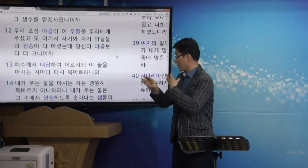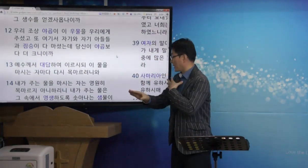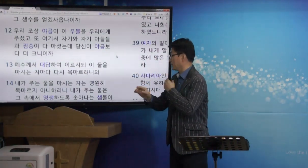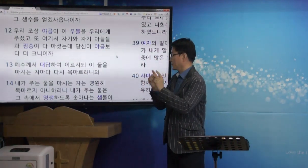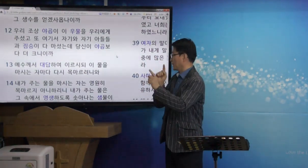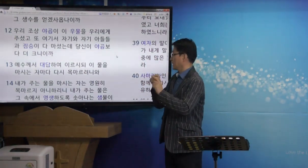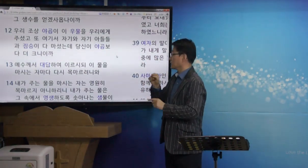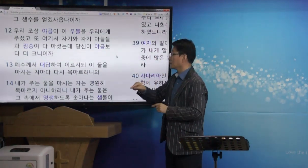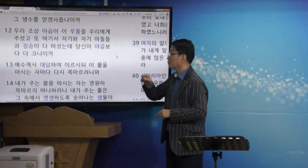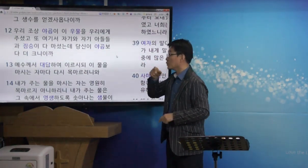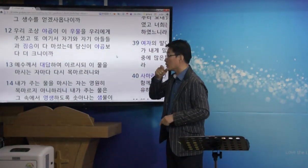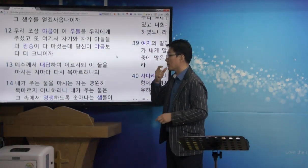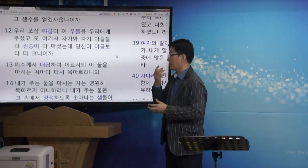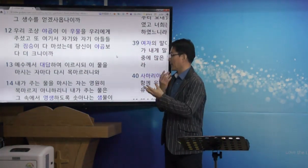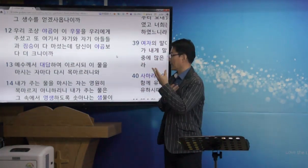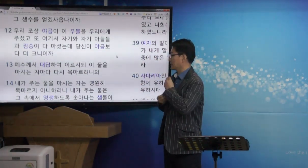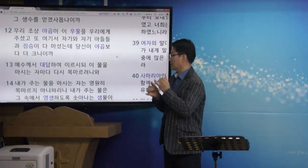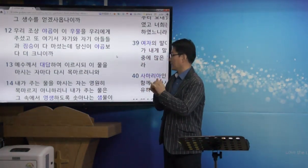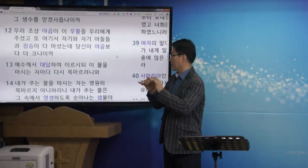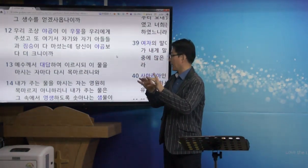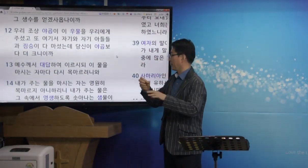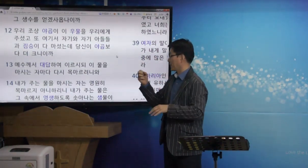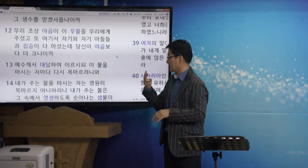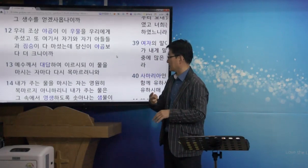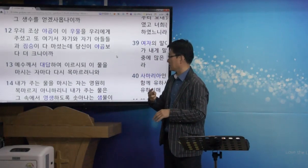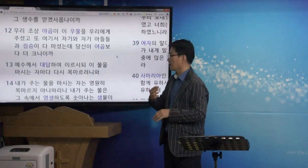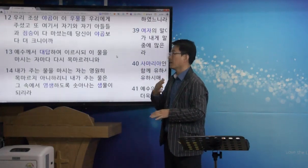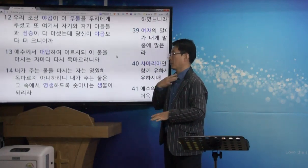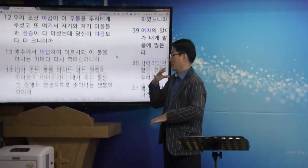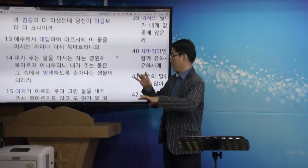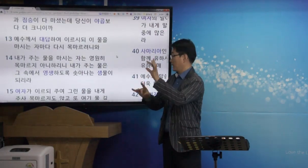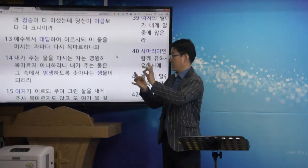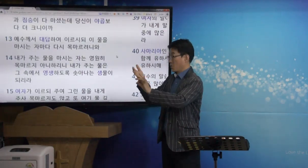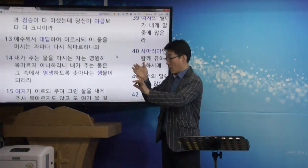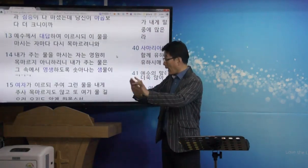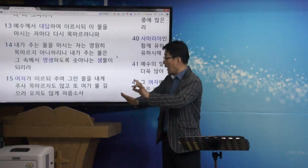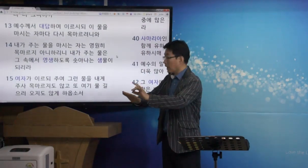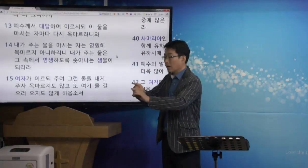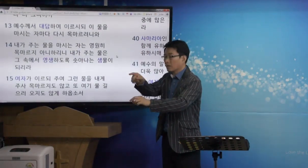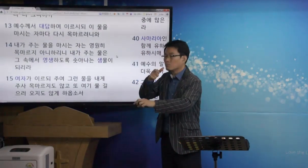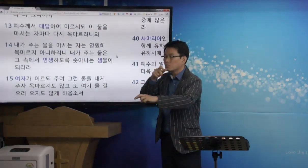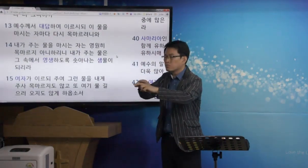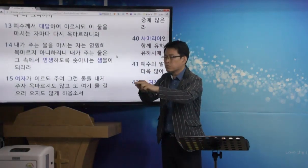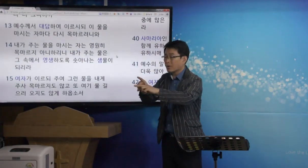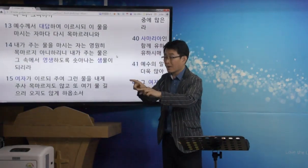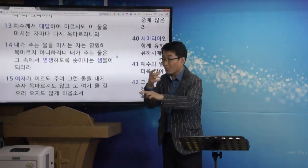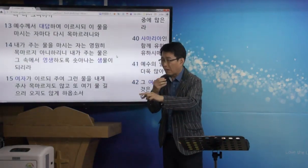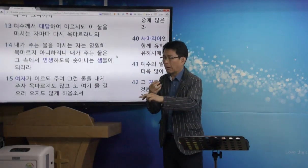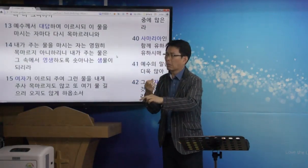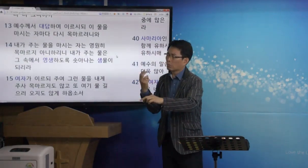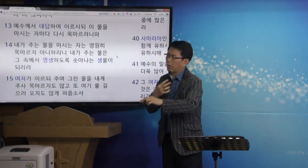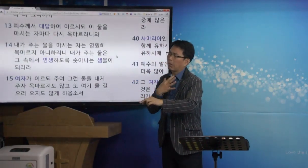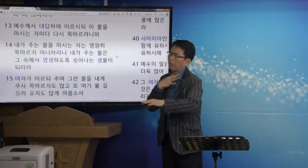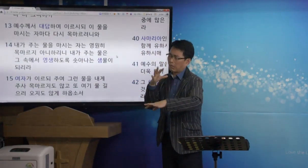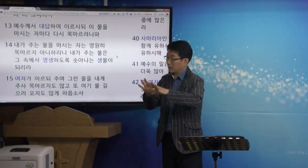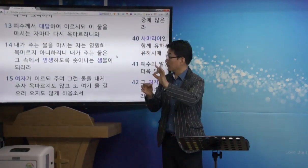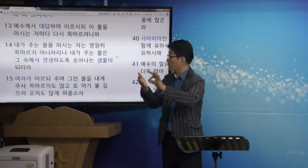예수께서 대답하여 이르시되 이 물을 마시는 자마다 다시 목마르려니와 이 물은 다시